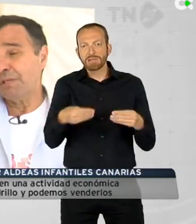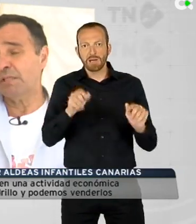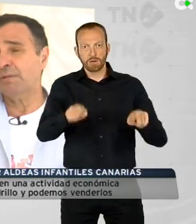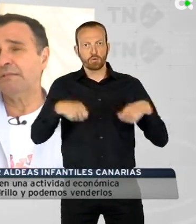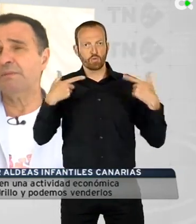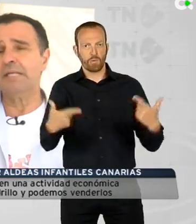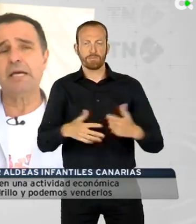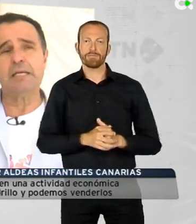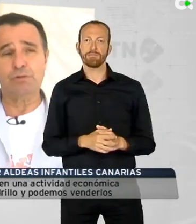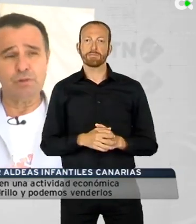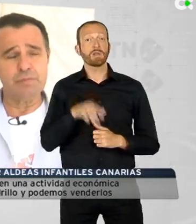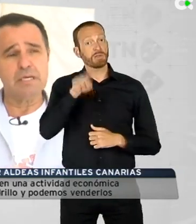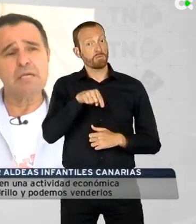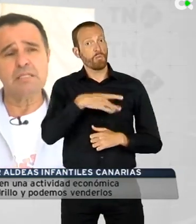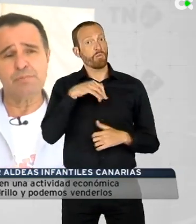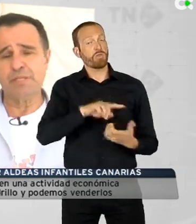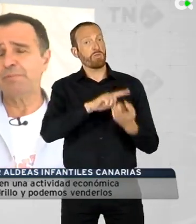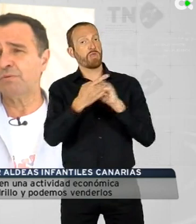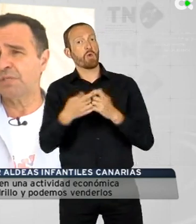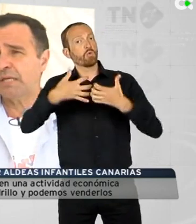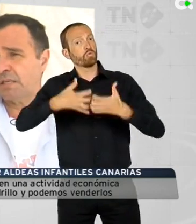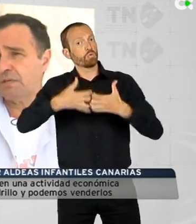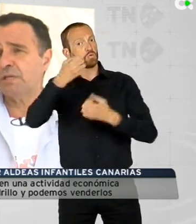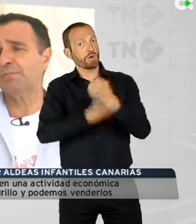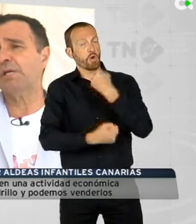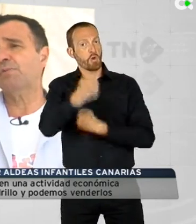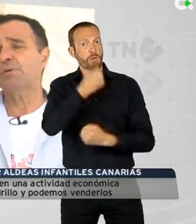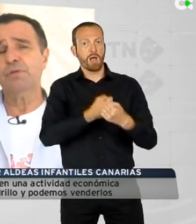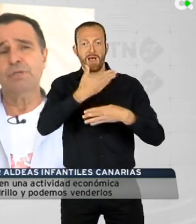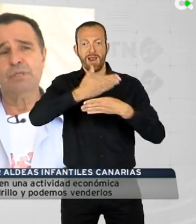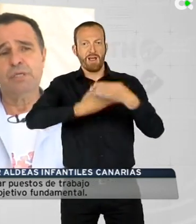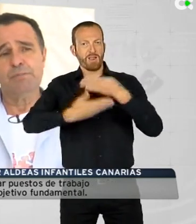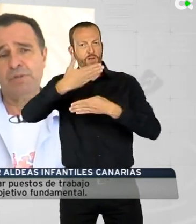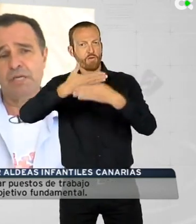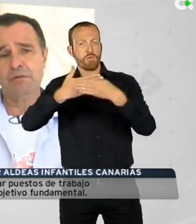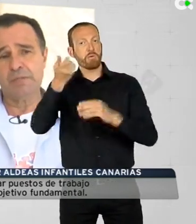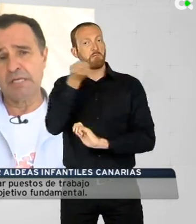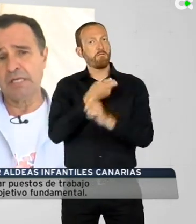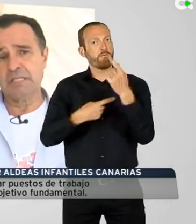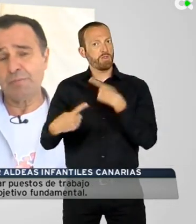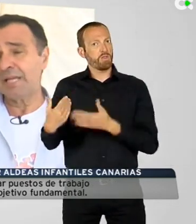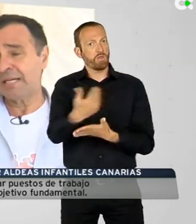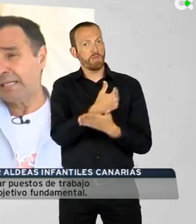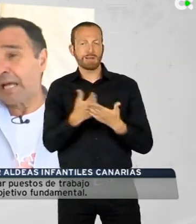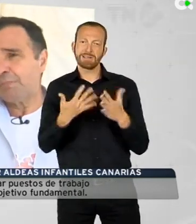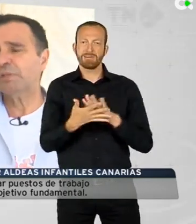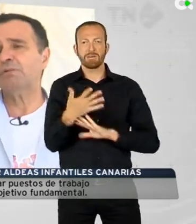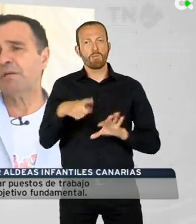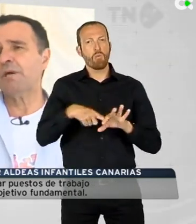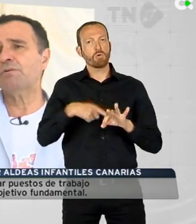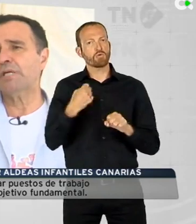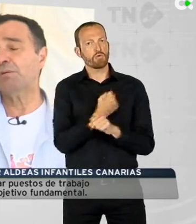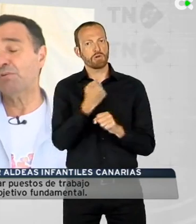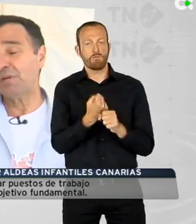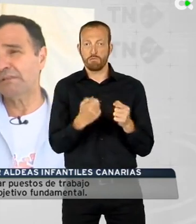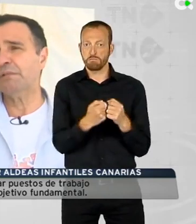pueda convertir en una actividad económica y que se pueda producir ladrillo y que podamos poderlos vender y que se pueda generar puestos de